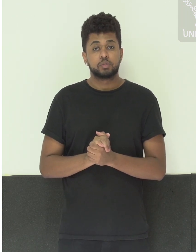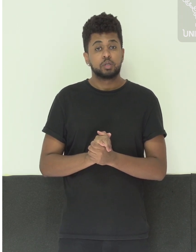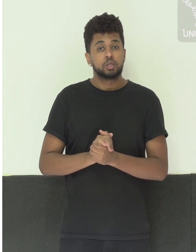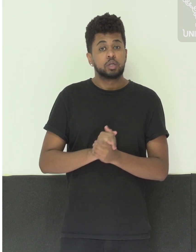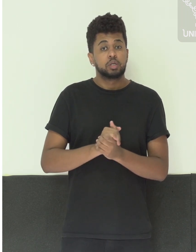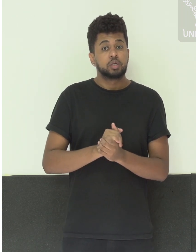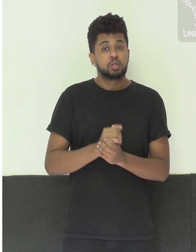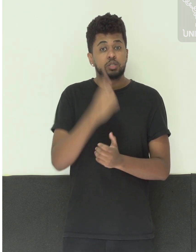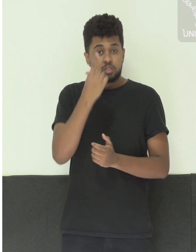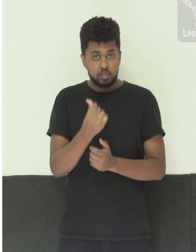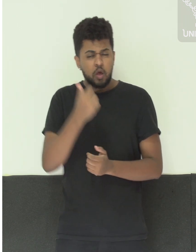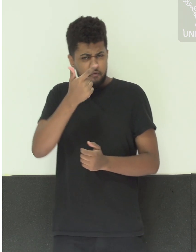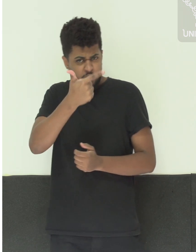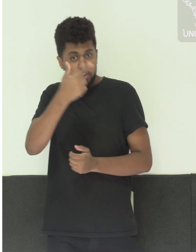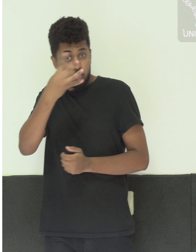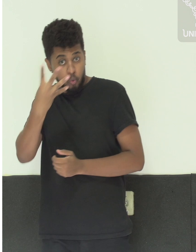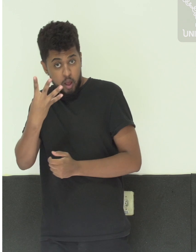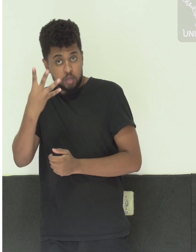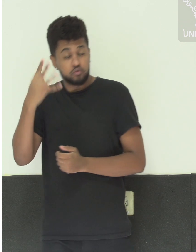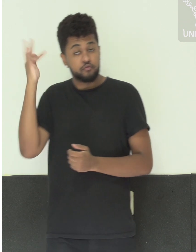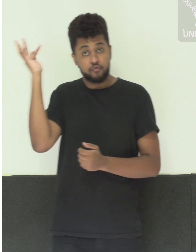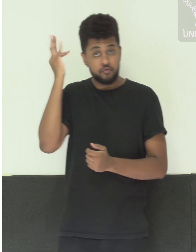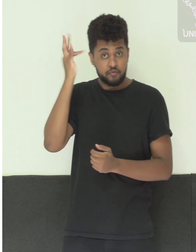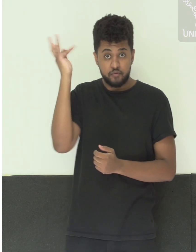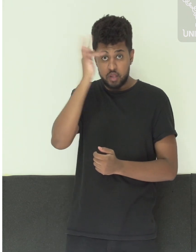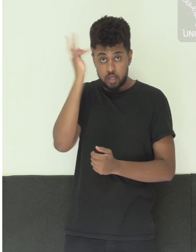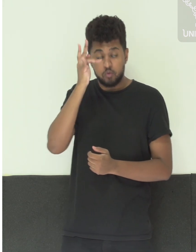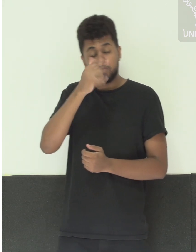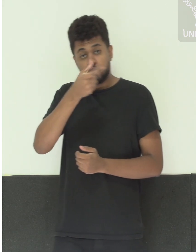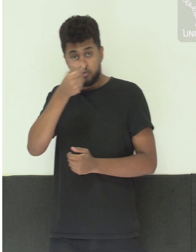de 24 de fevereiro de 2023.